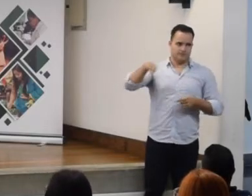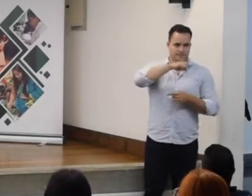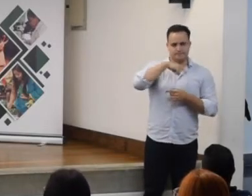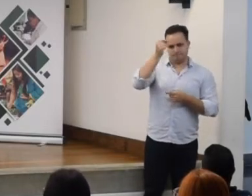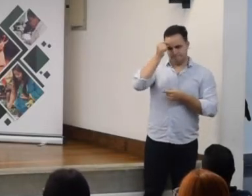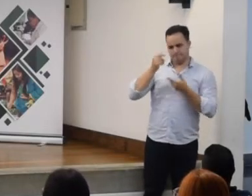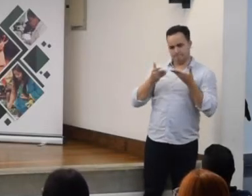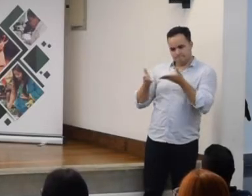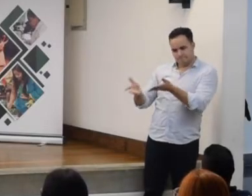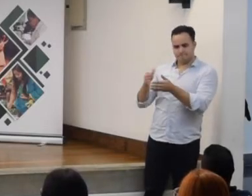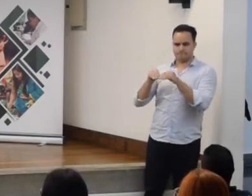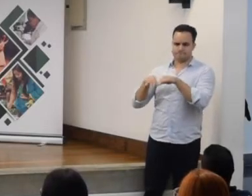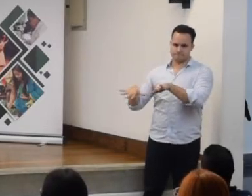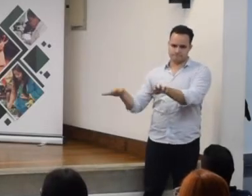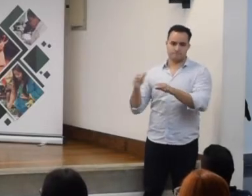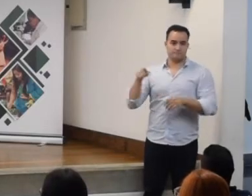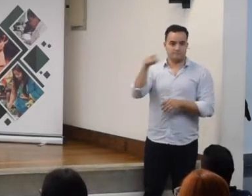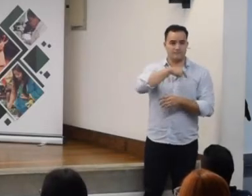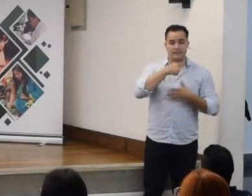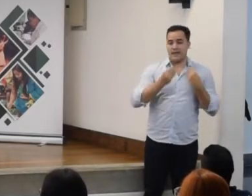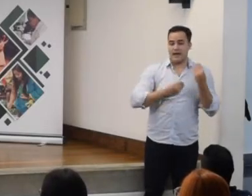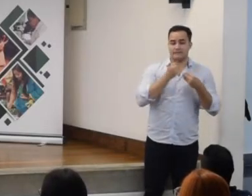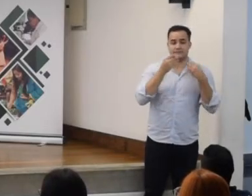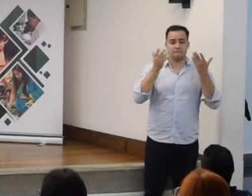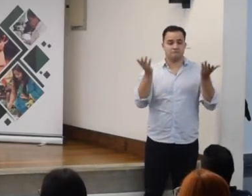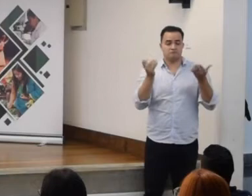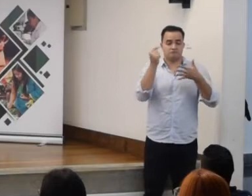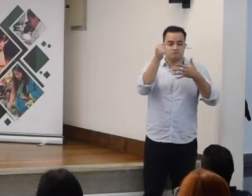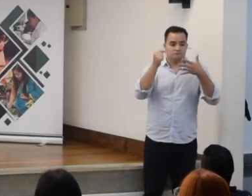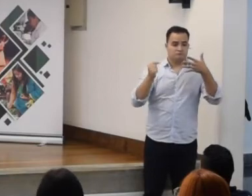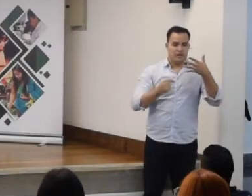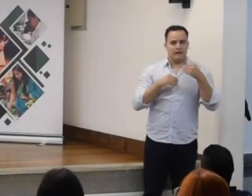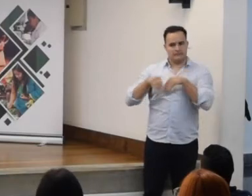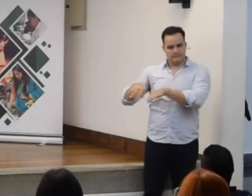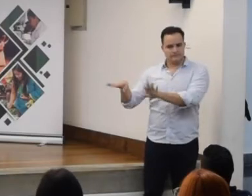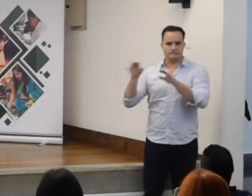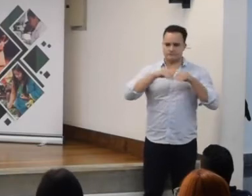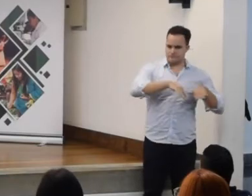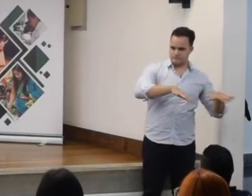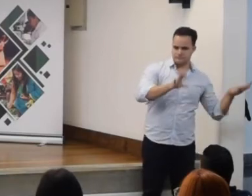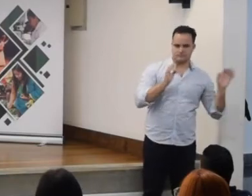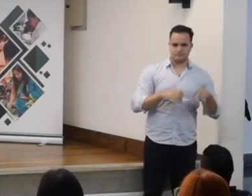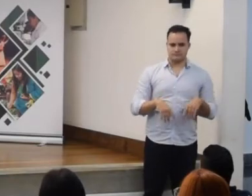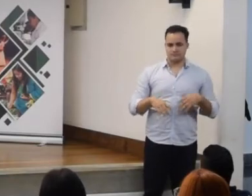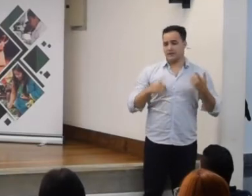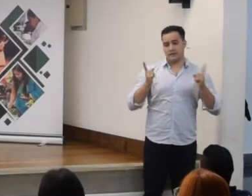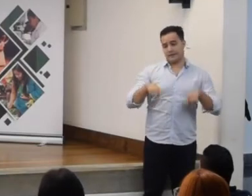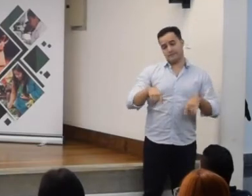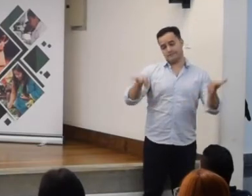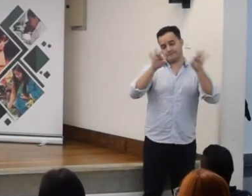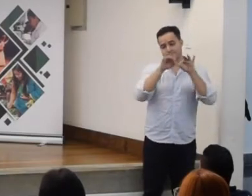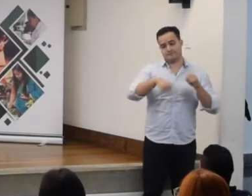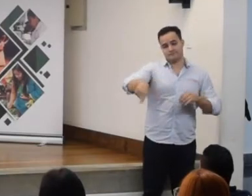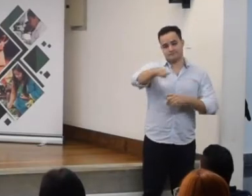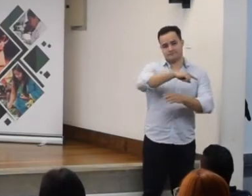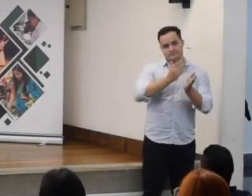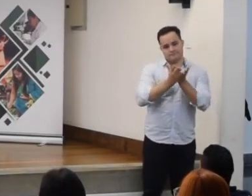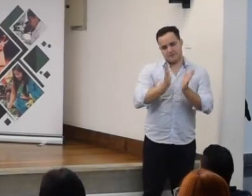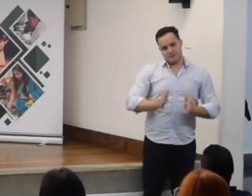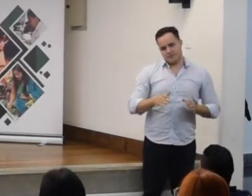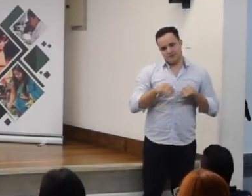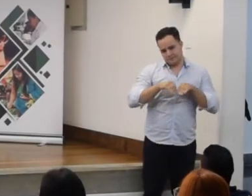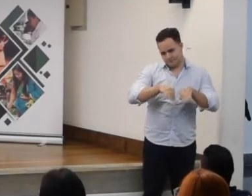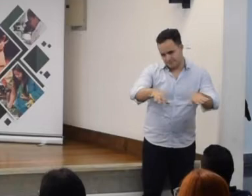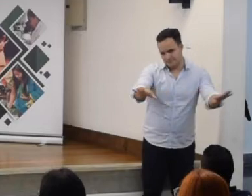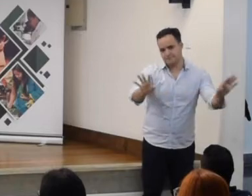para que comuniquemos lo que vamos haciendo y que esa información pueda llegar a los estudiantes, porque en